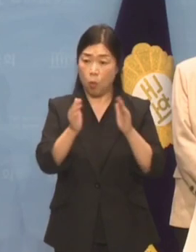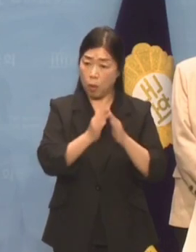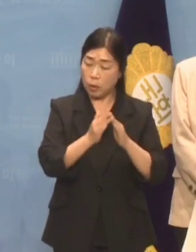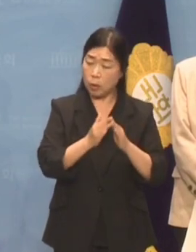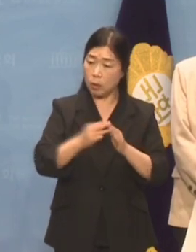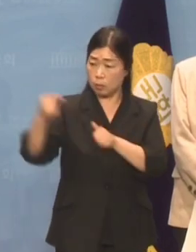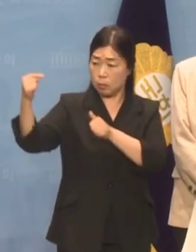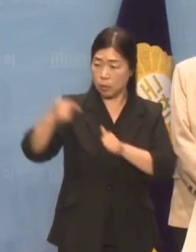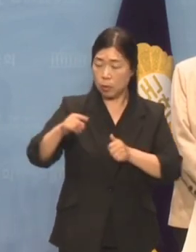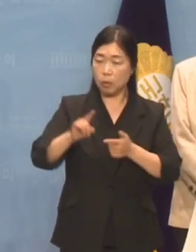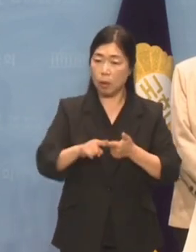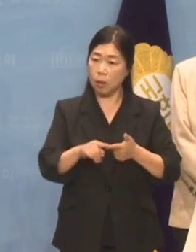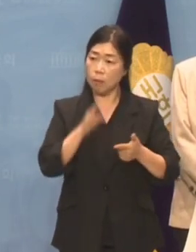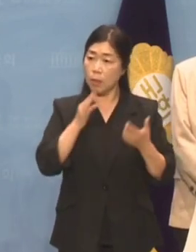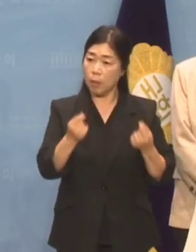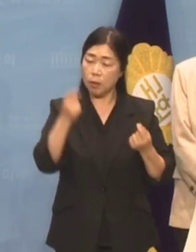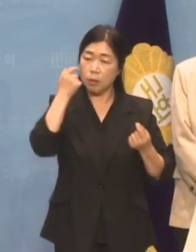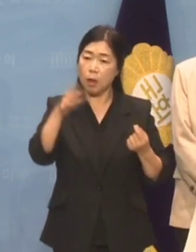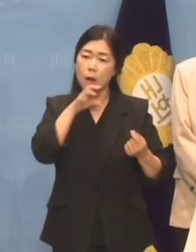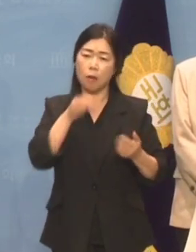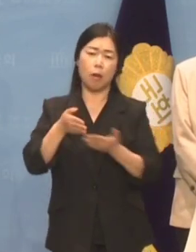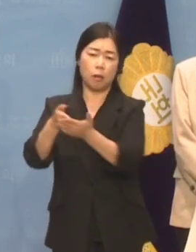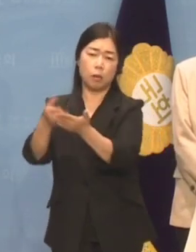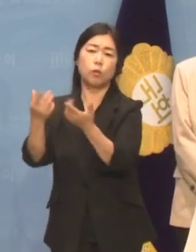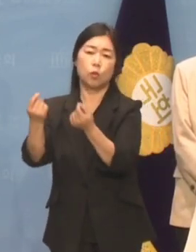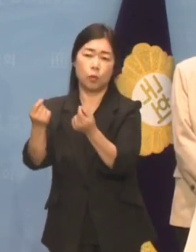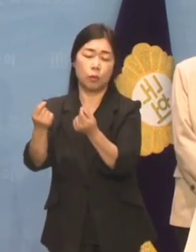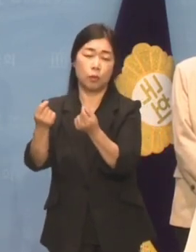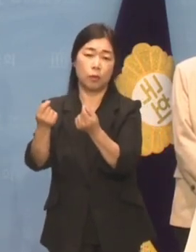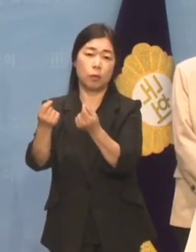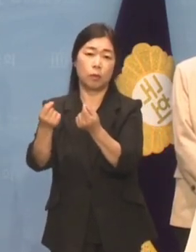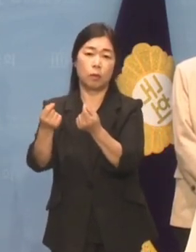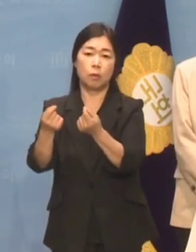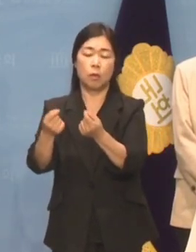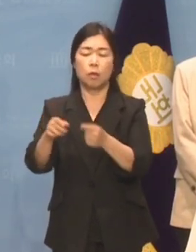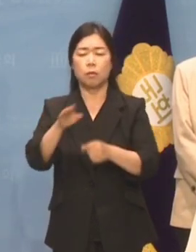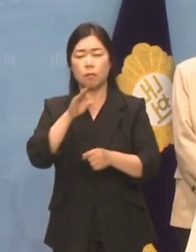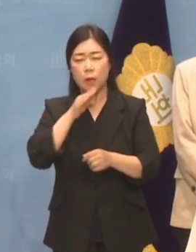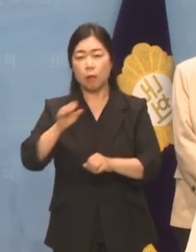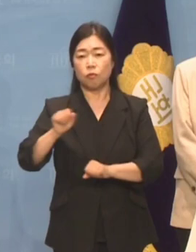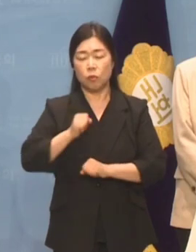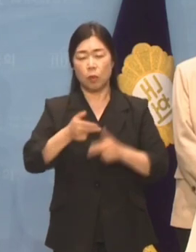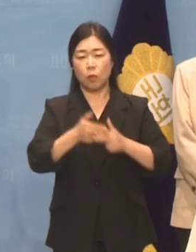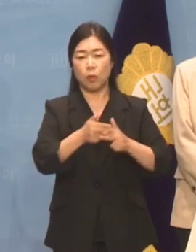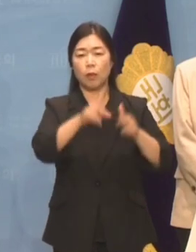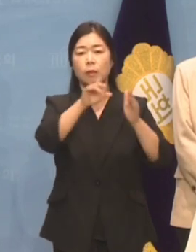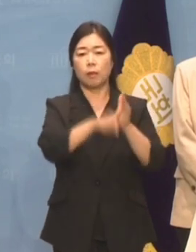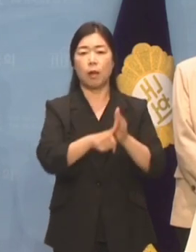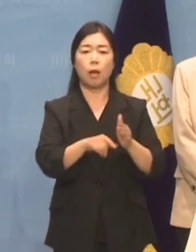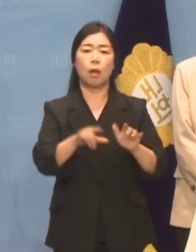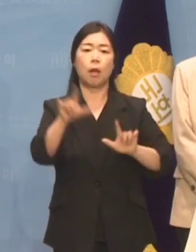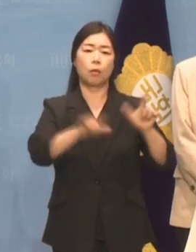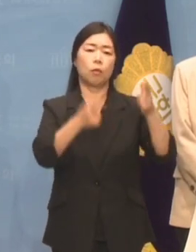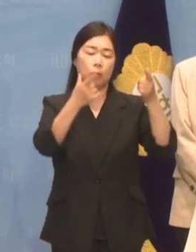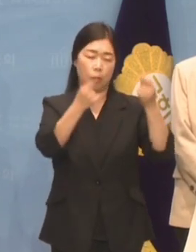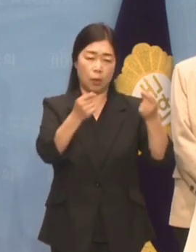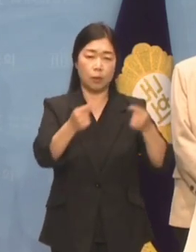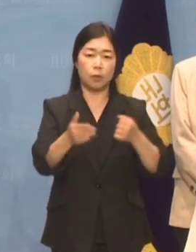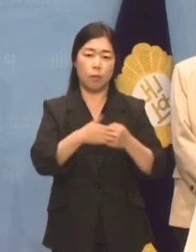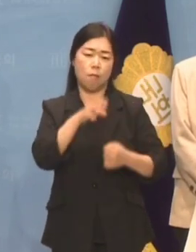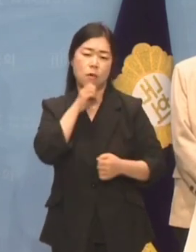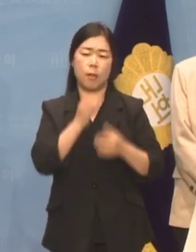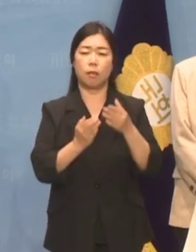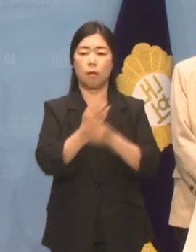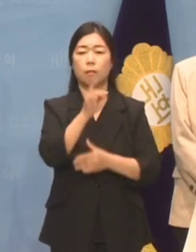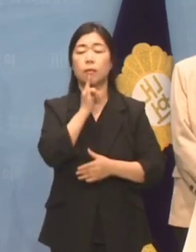국정원이 하는 게 맞냐고 항의했을 정도였다고 합니다. 군부 독재 시절에나 있을 법한 일이죠.